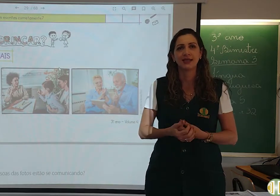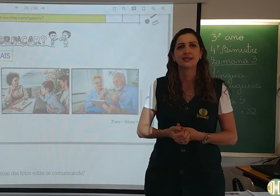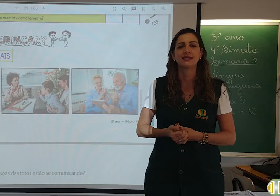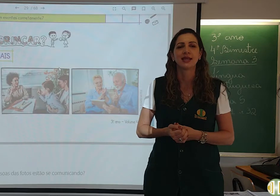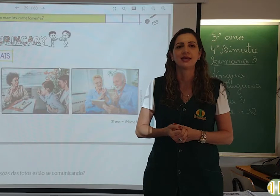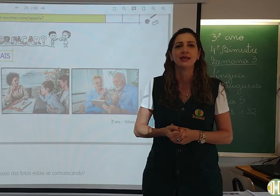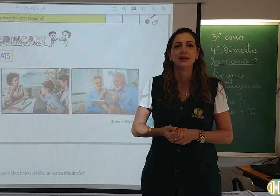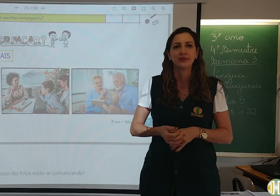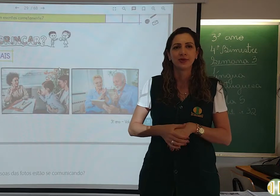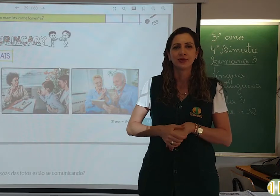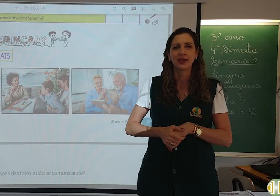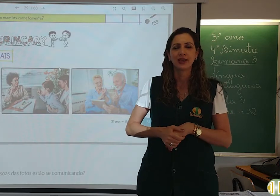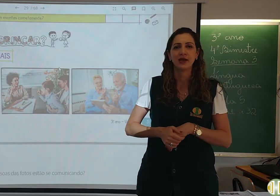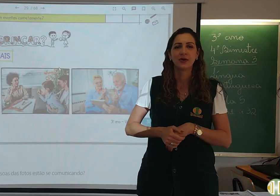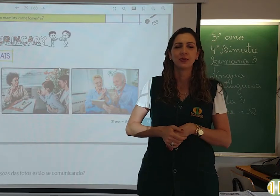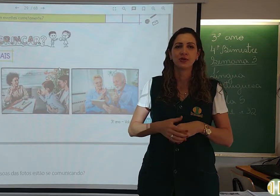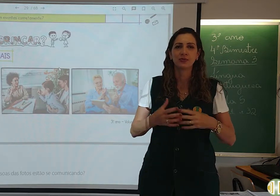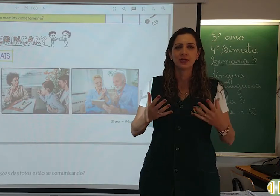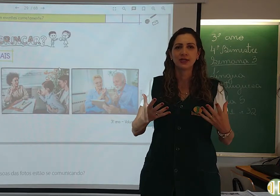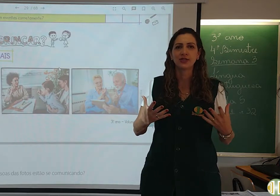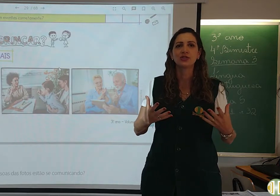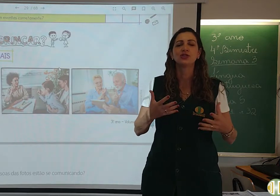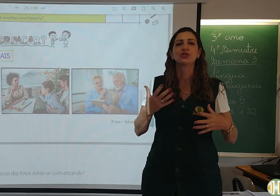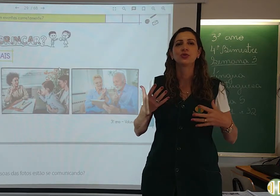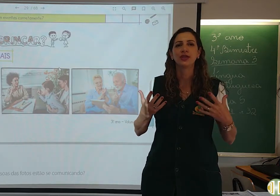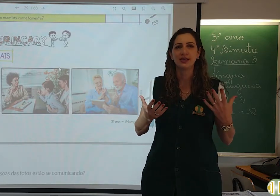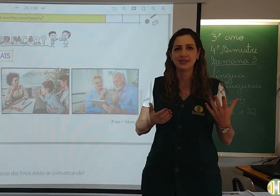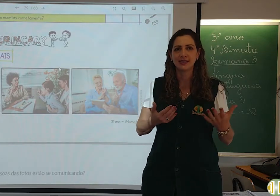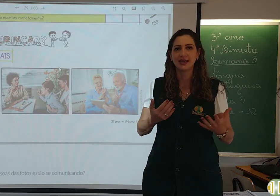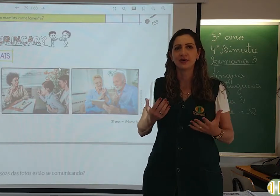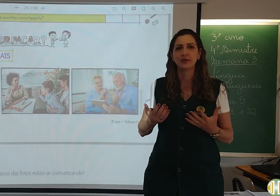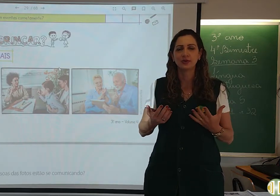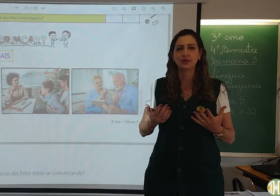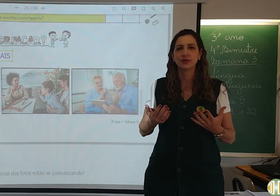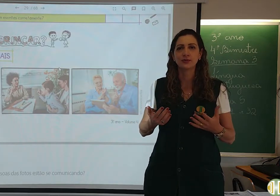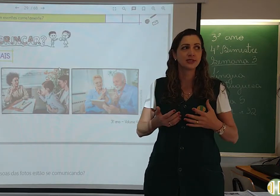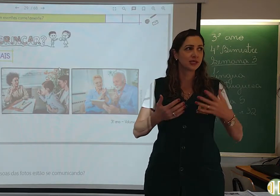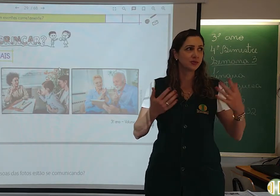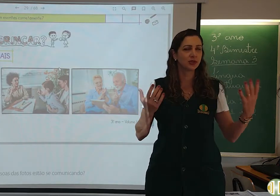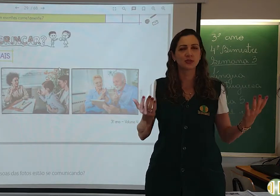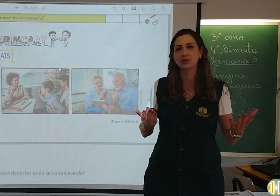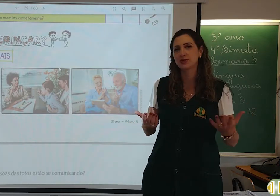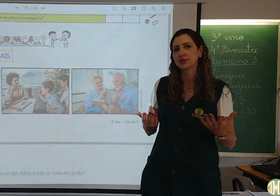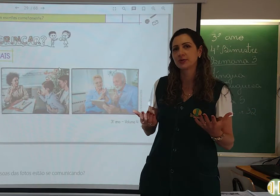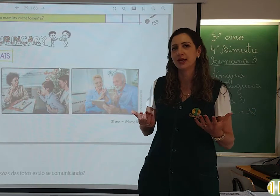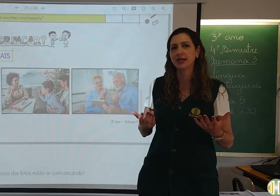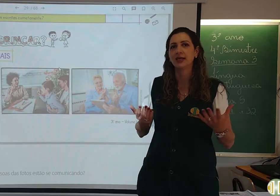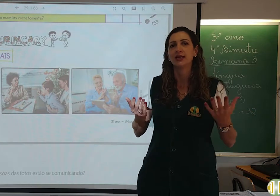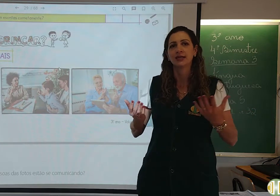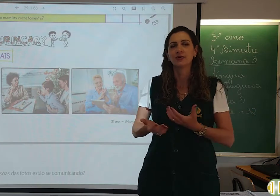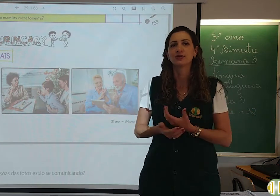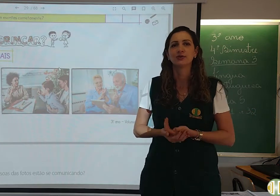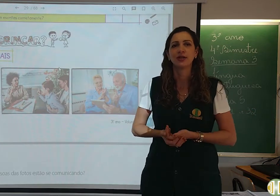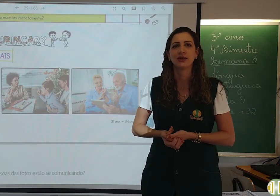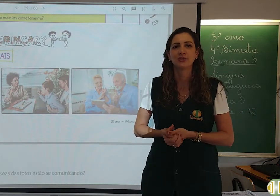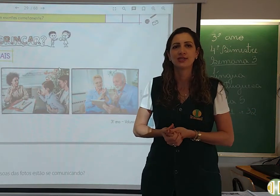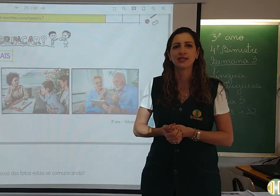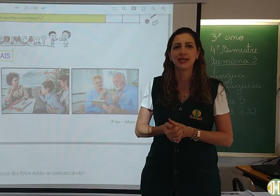sinais, né? Muito legal, é muito importante a gente conhecer algumas coisas, porque existem muitas pessoas por aí que usam a língua de